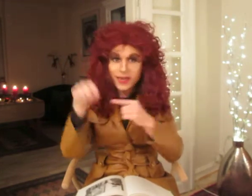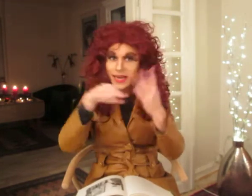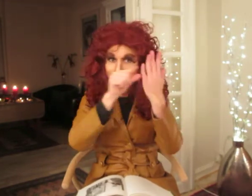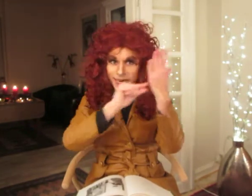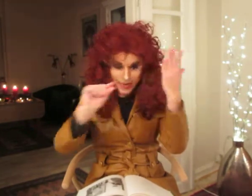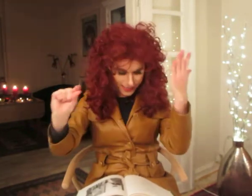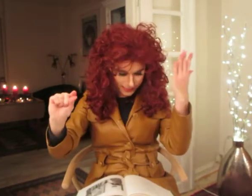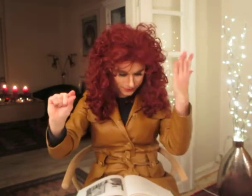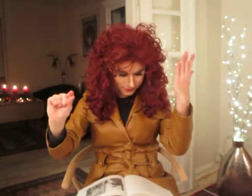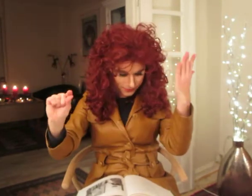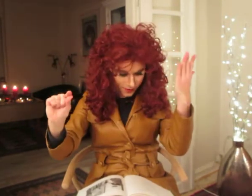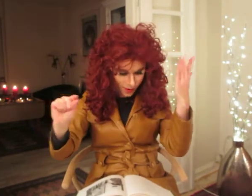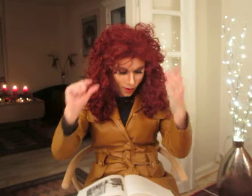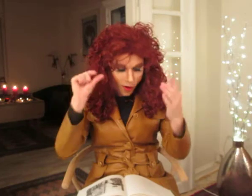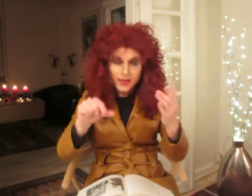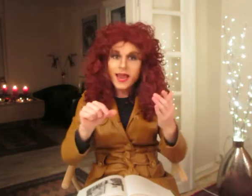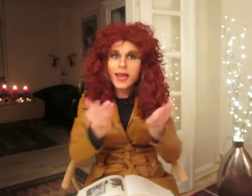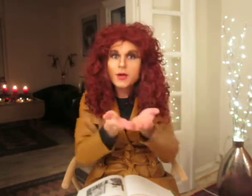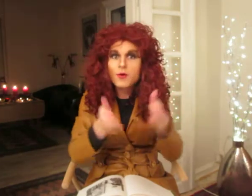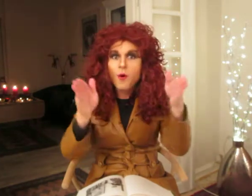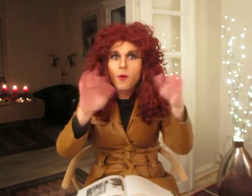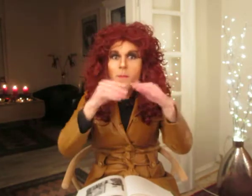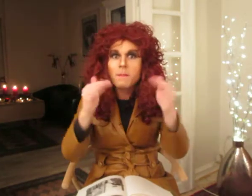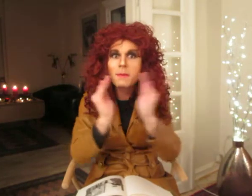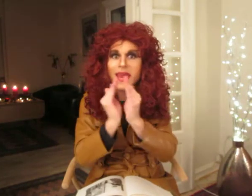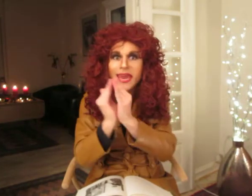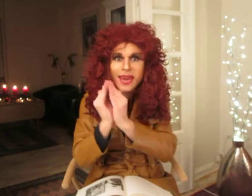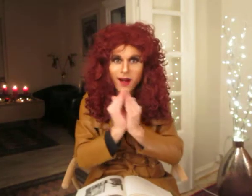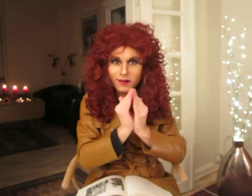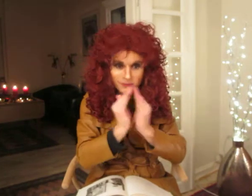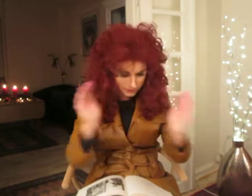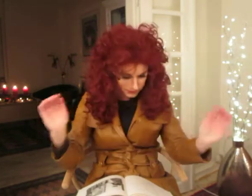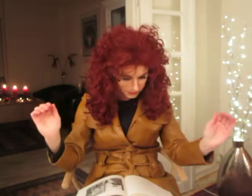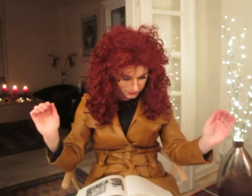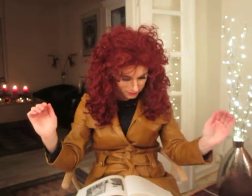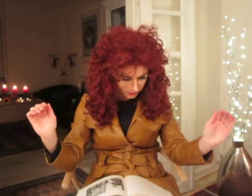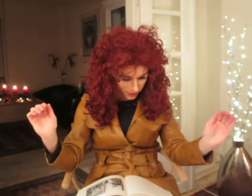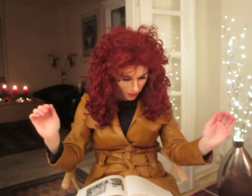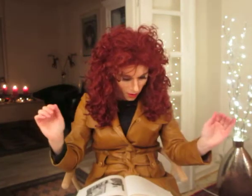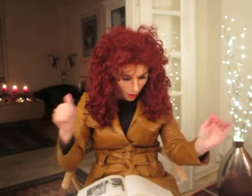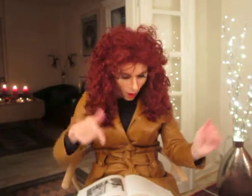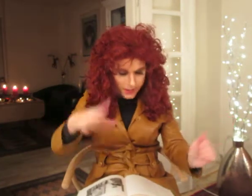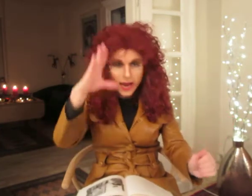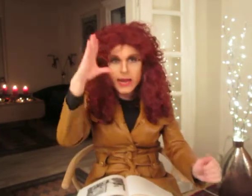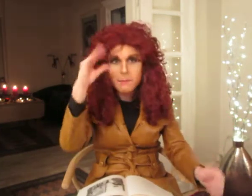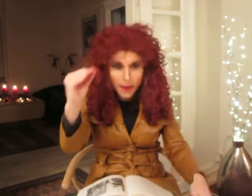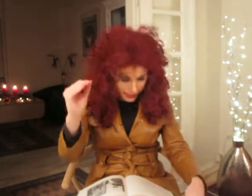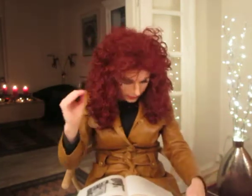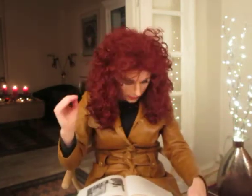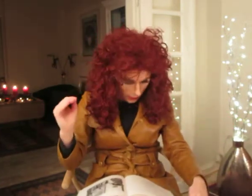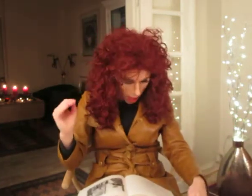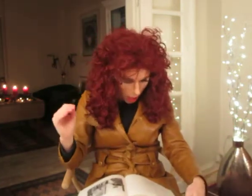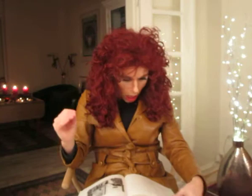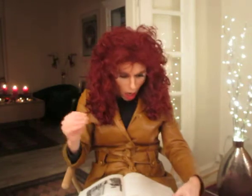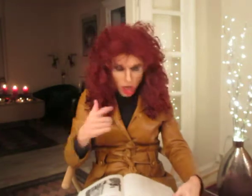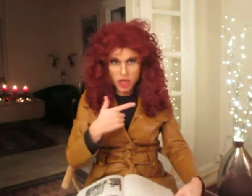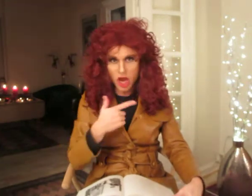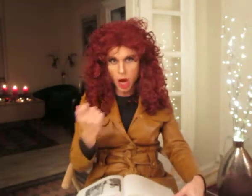denne gren! Og der er en ko med pære! Og der er en mand! Nej